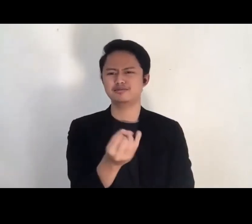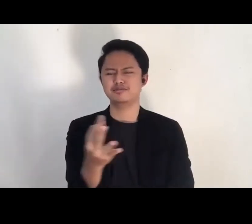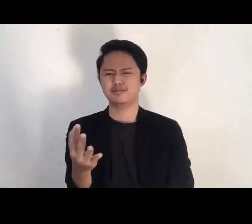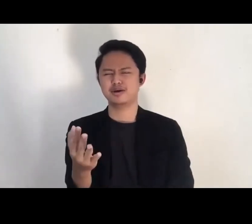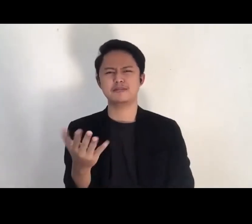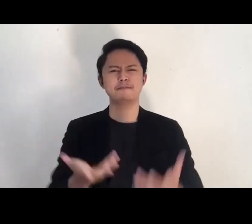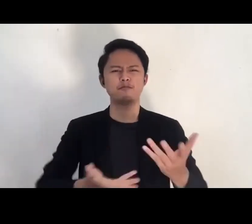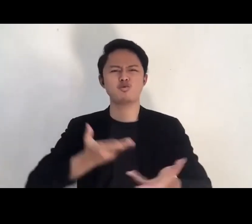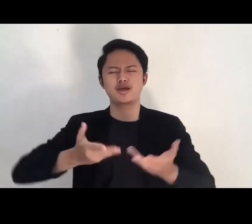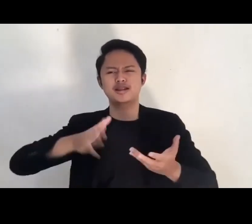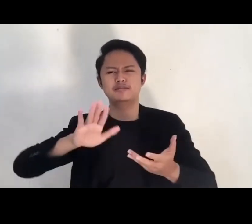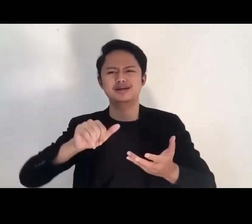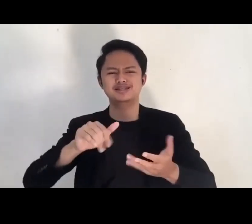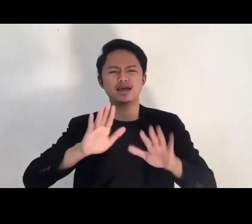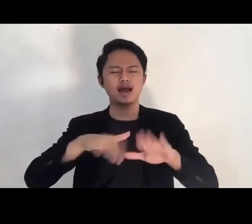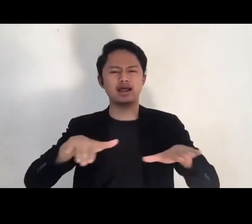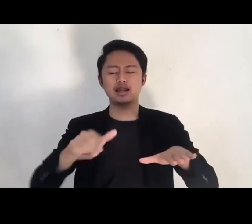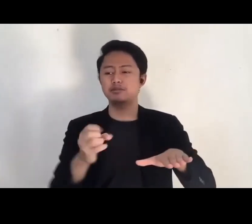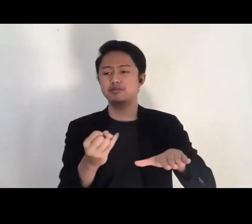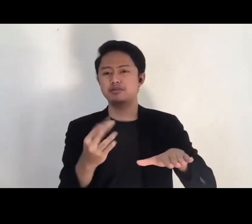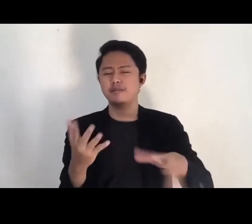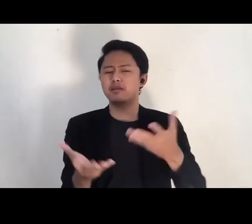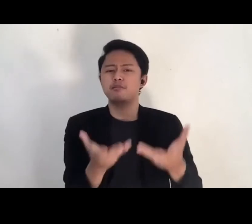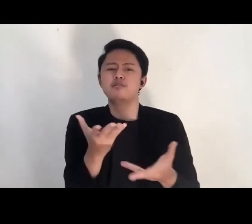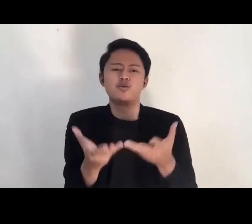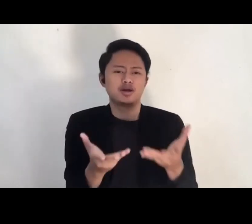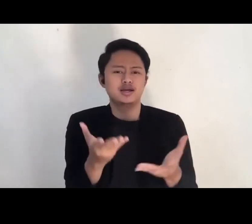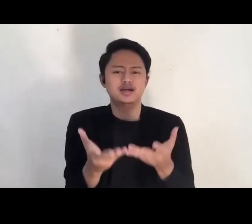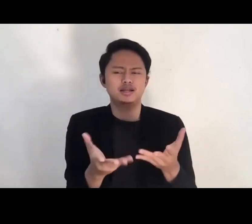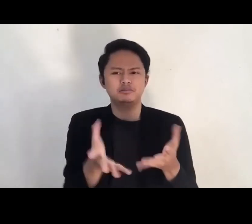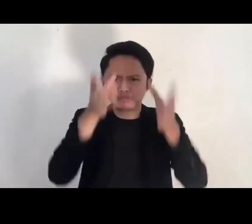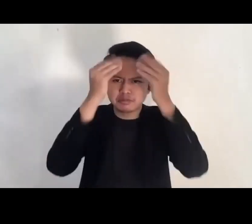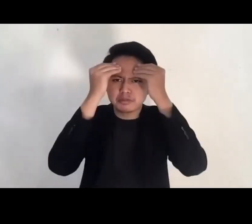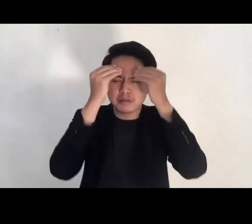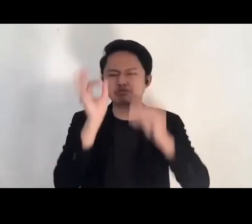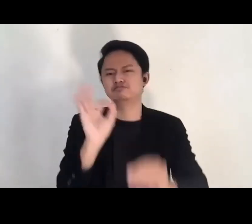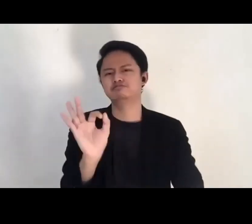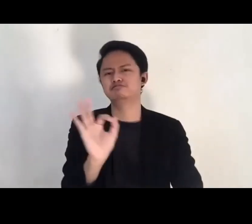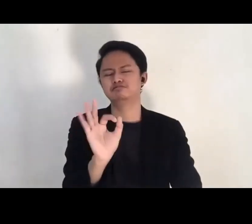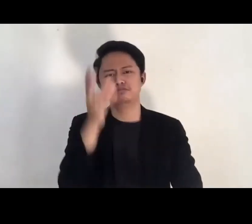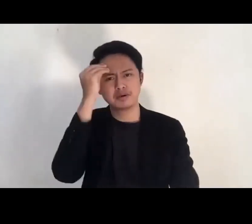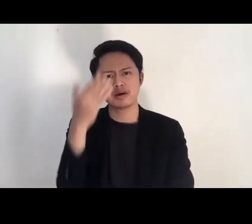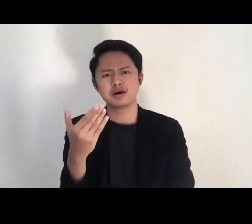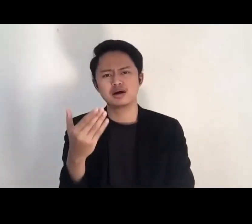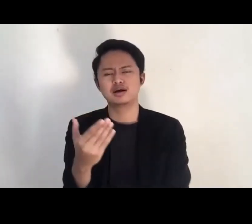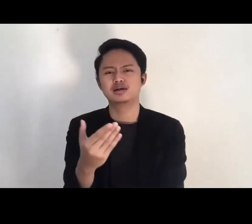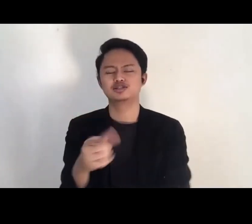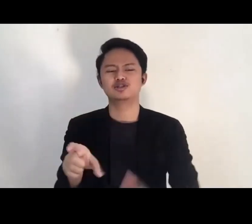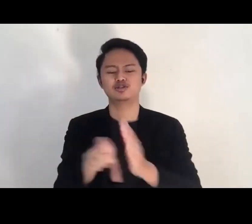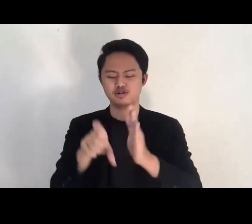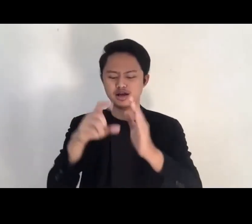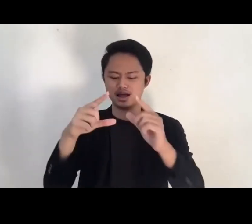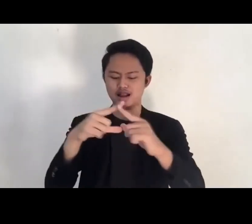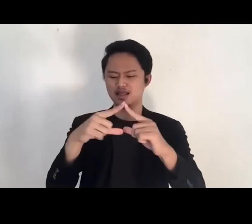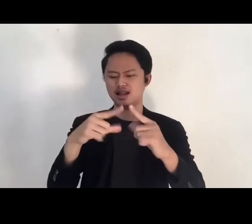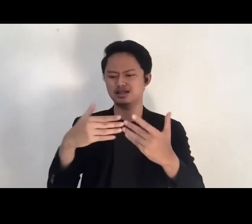masih terlalu banyak anak-anak yang justru juga belum paham menggunakan media-media elektronik